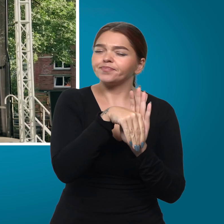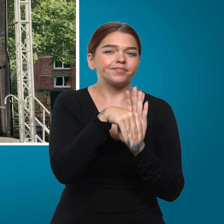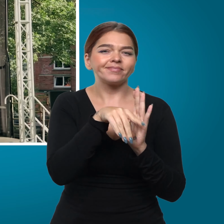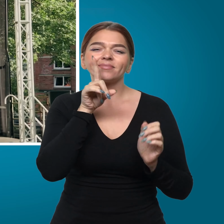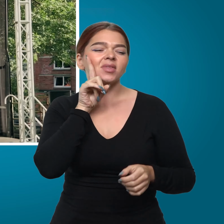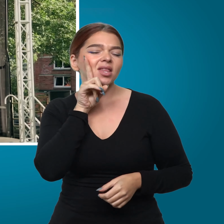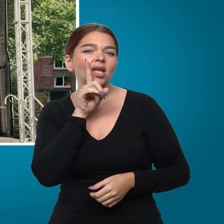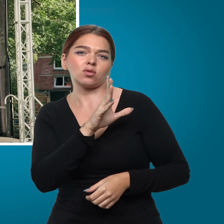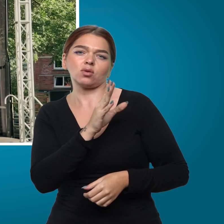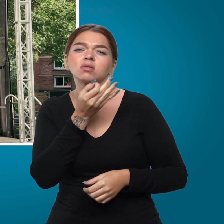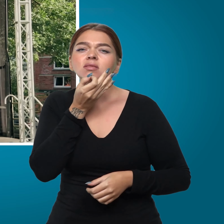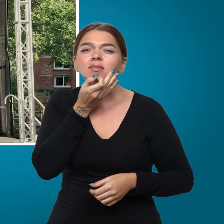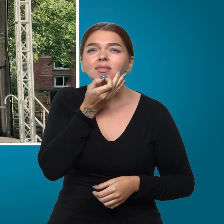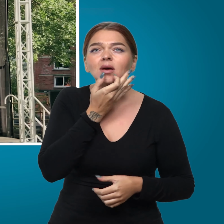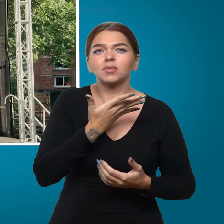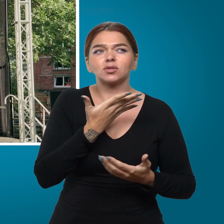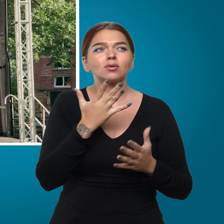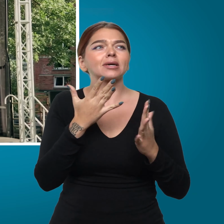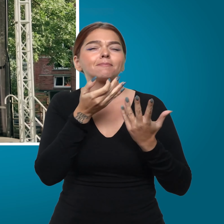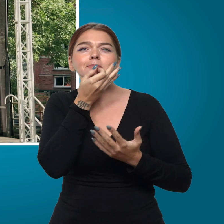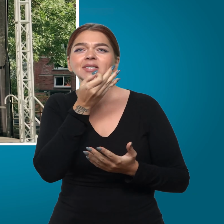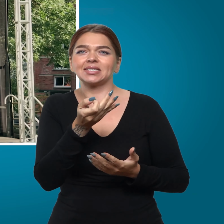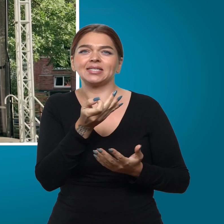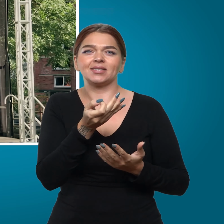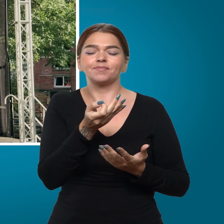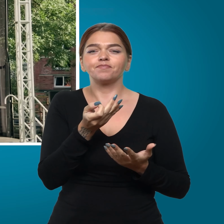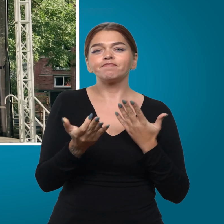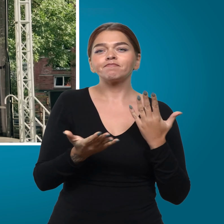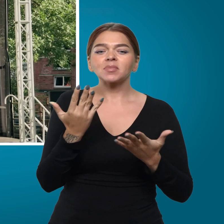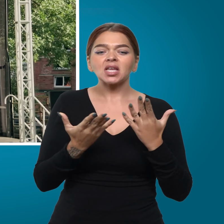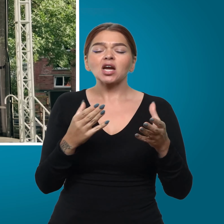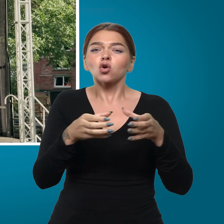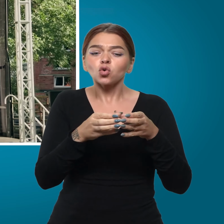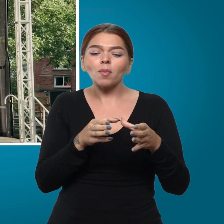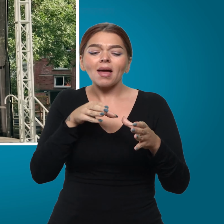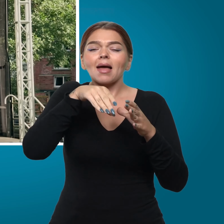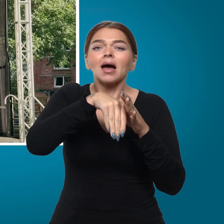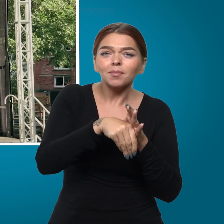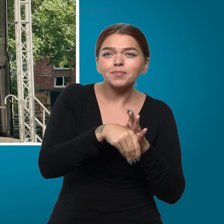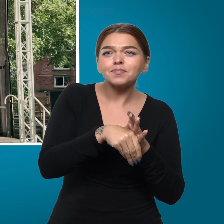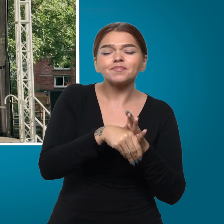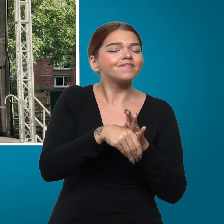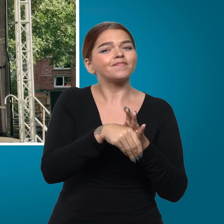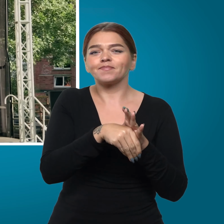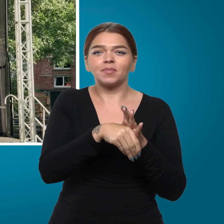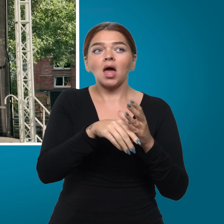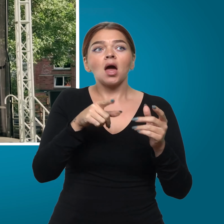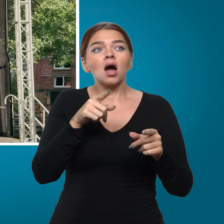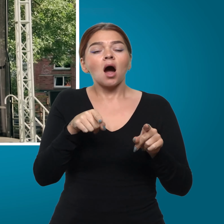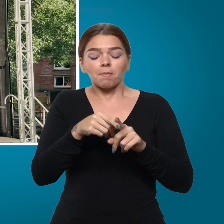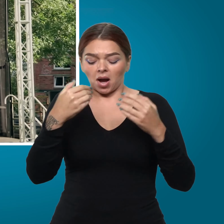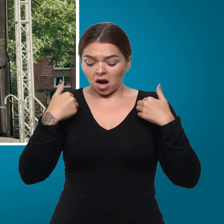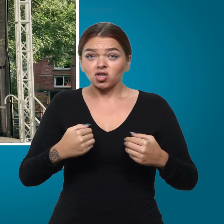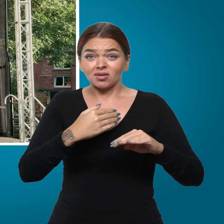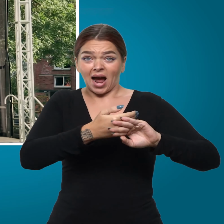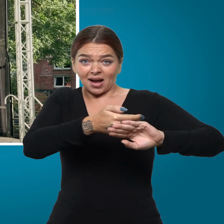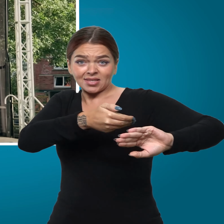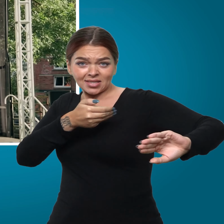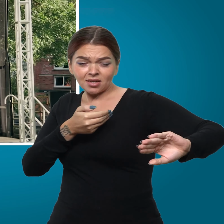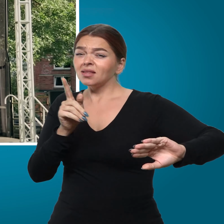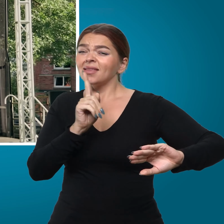Nenorėjau kažkaip, nežinau kaip išsireikšti, nelabai mėgdavau būti grupės dalimi, bet tai nereiškia, kad buvau kažkokia tai